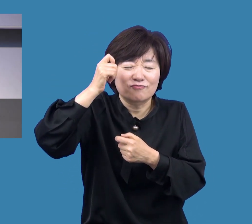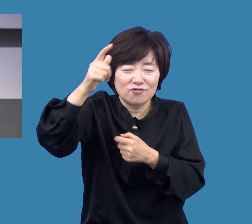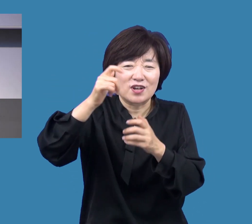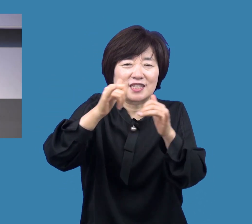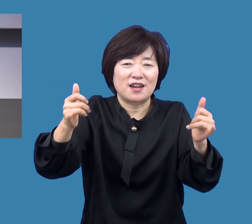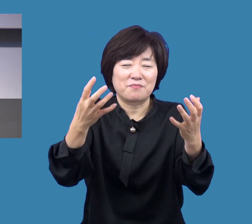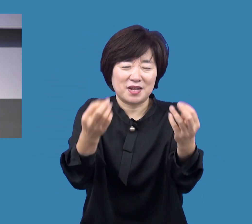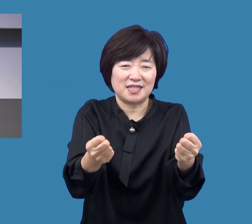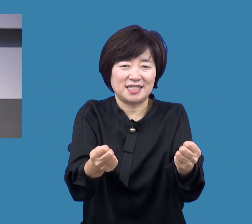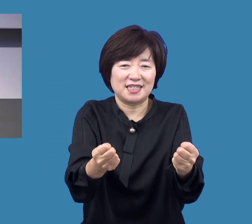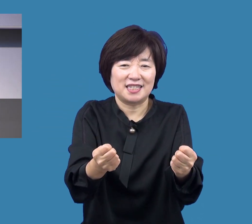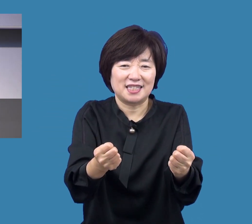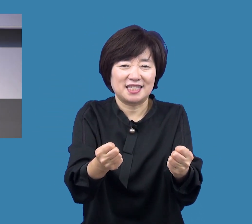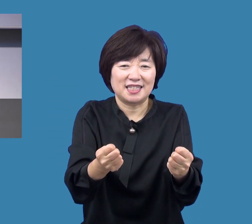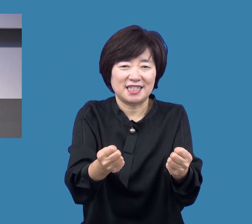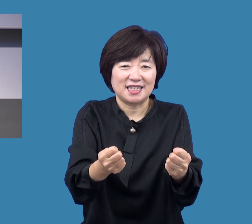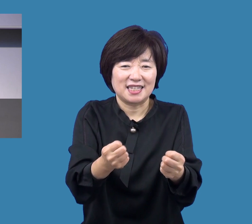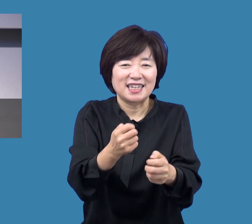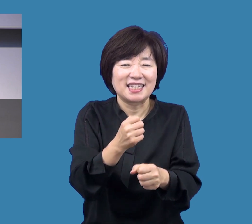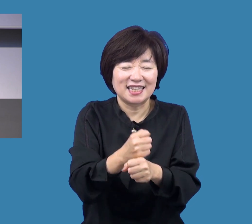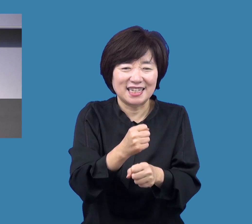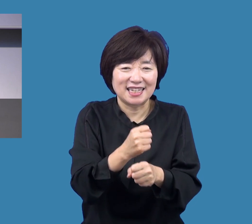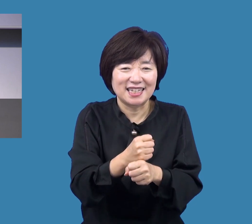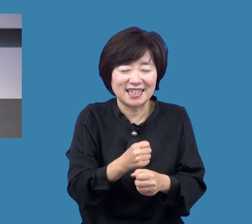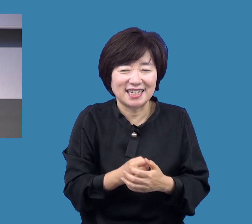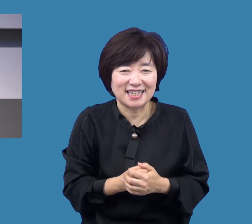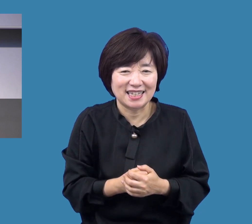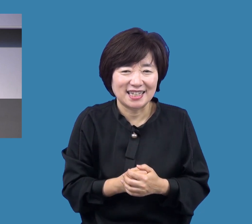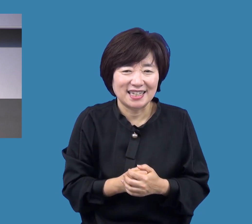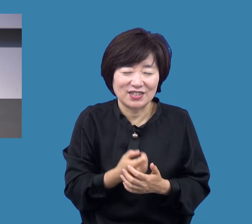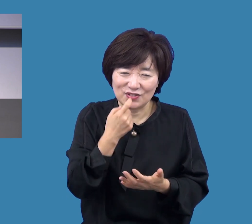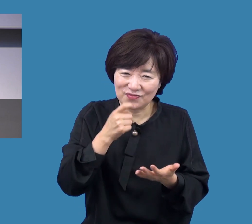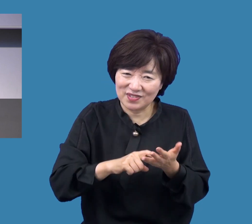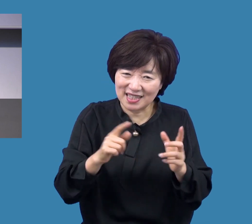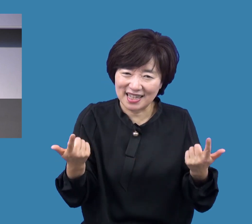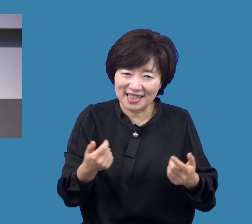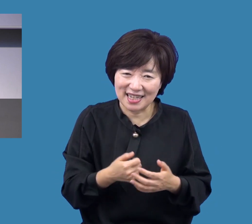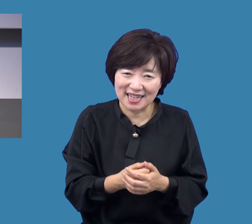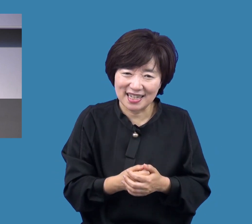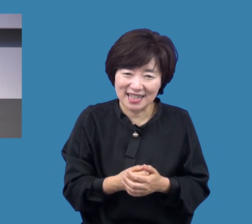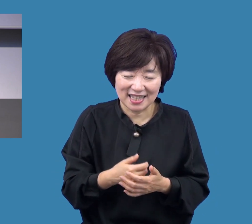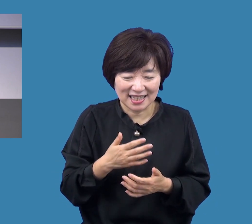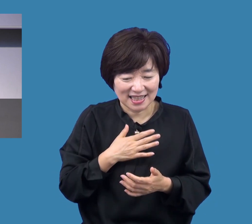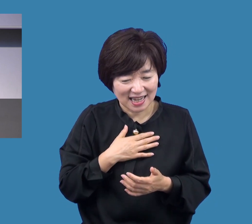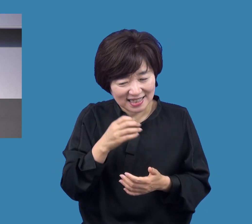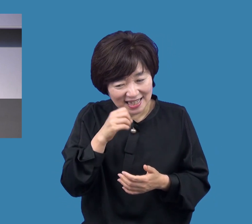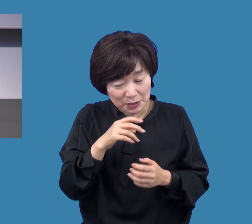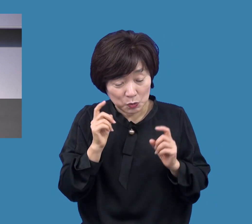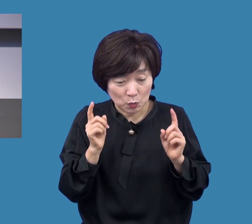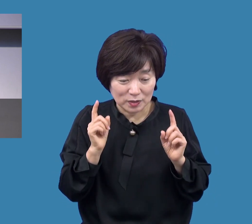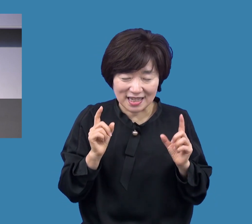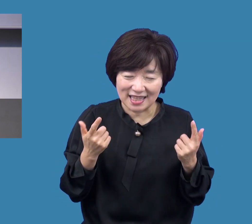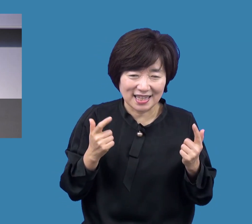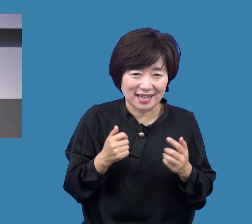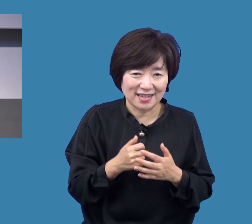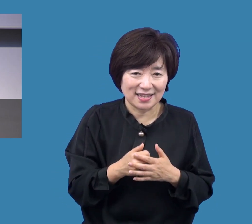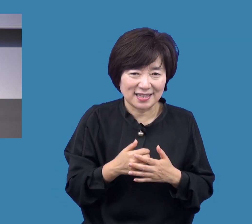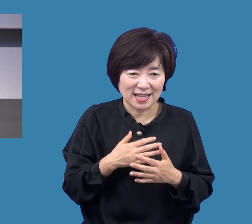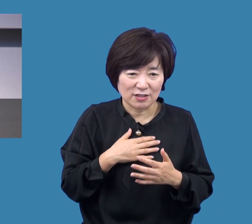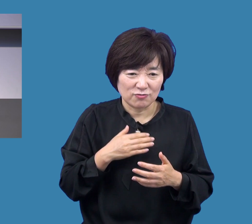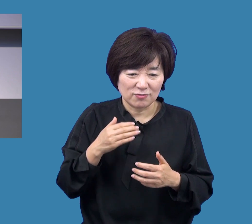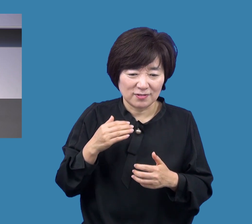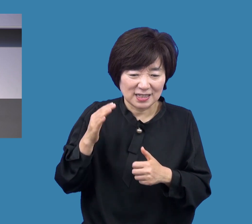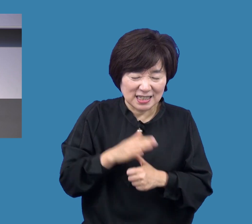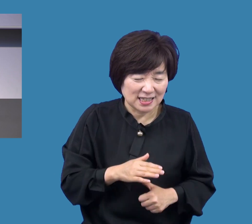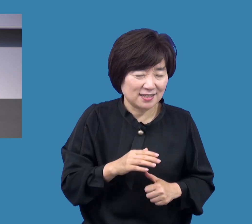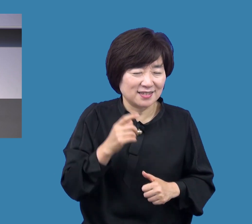좋겠어요. 만만치는 않을 거야. 나도 놀고 먹고 있진 않거든. 나도 누구한테 질 생각이